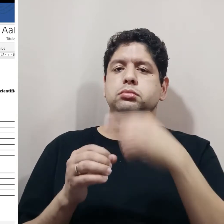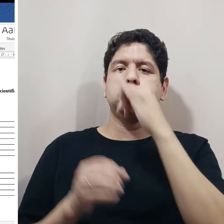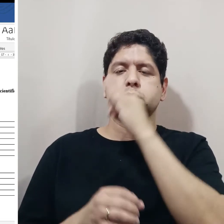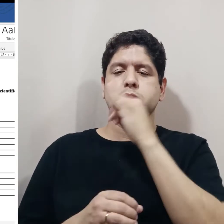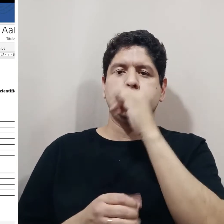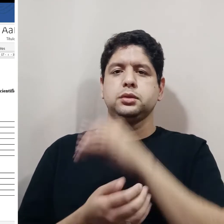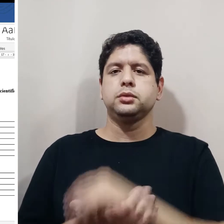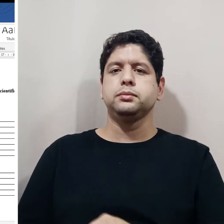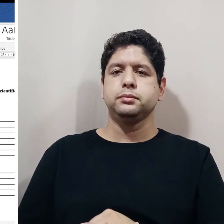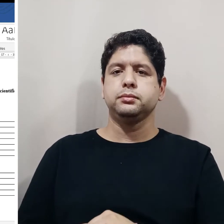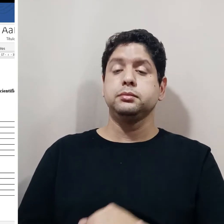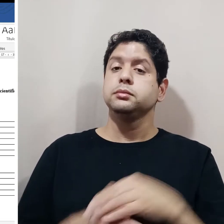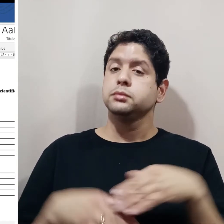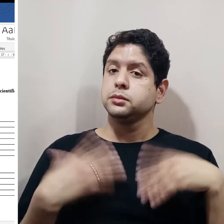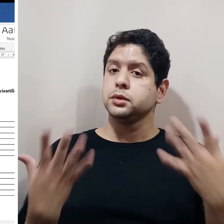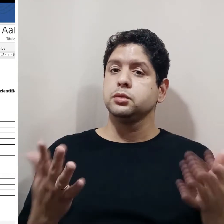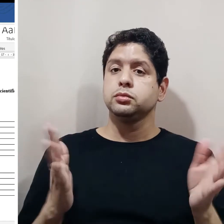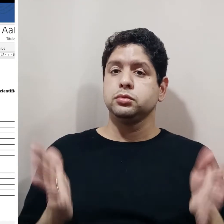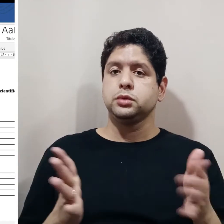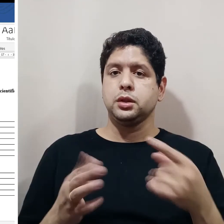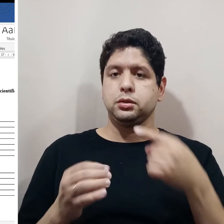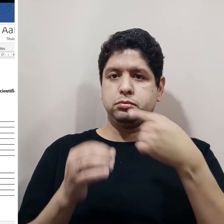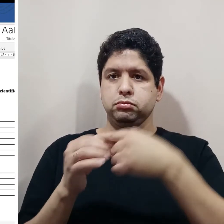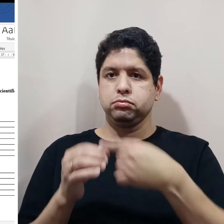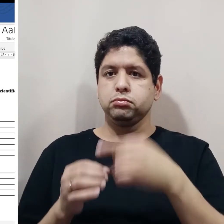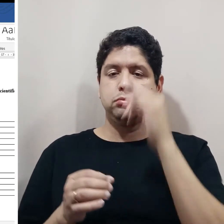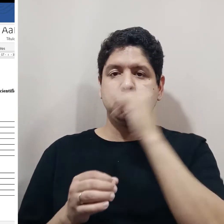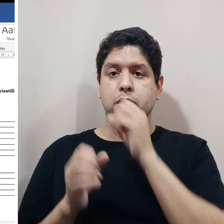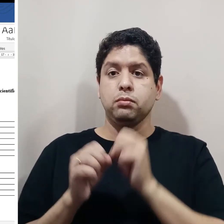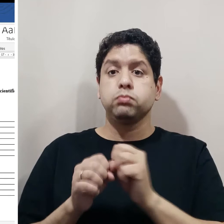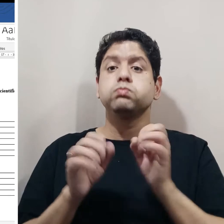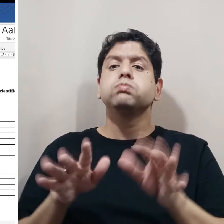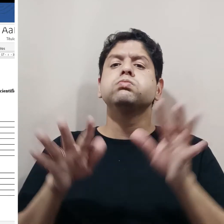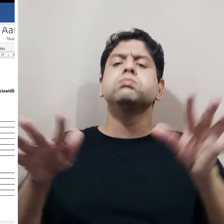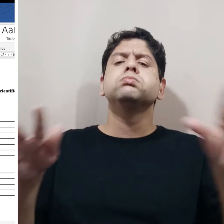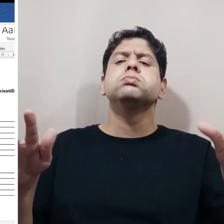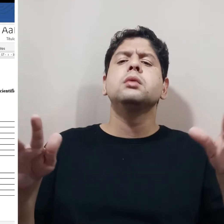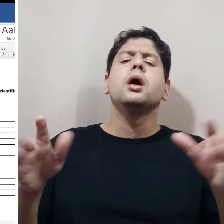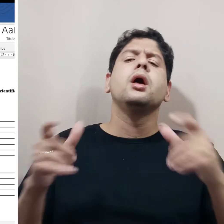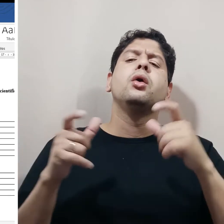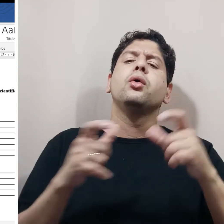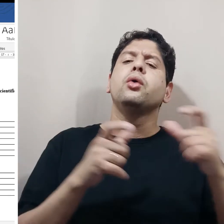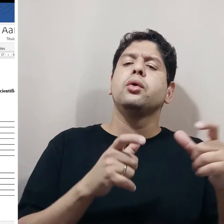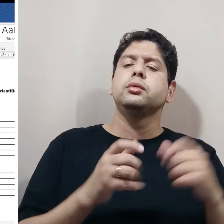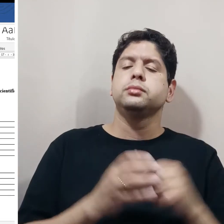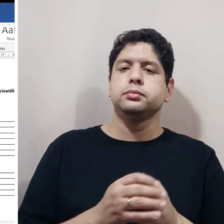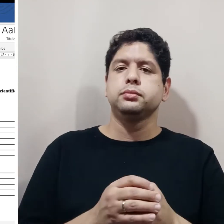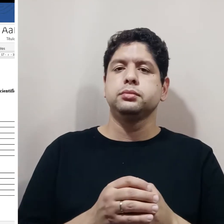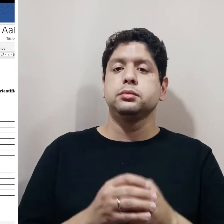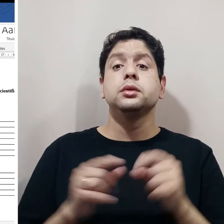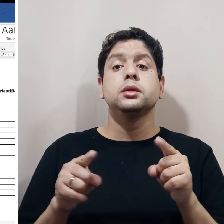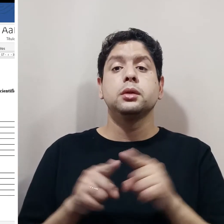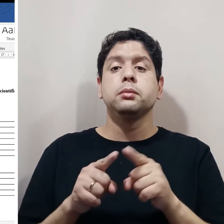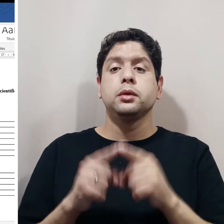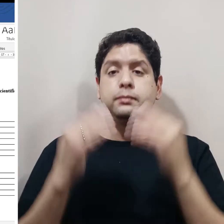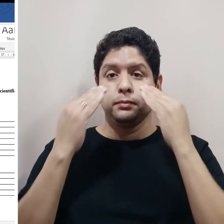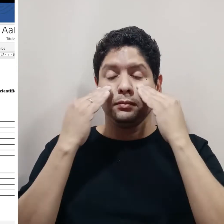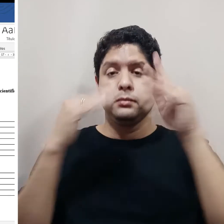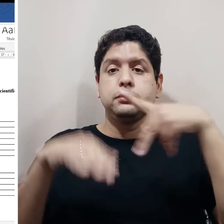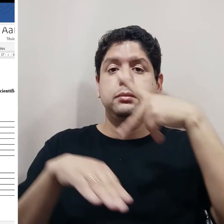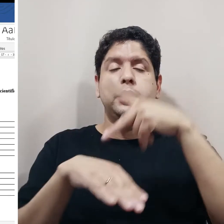aí desse movimento de expansão das artes. Países por onde se espalhou. Saindo das